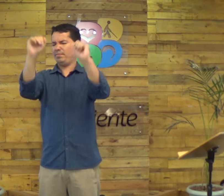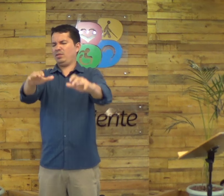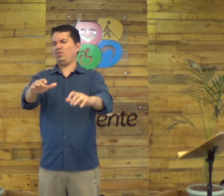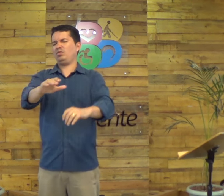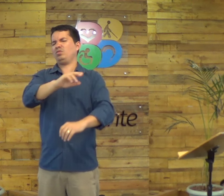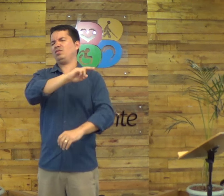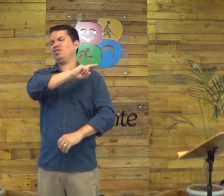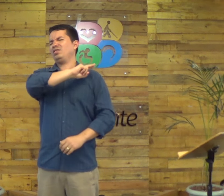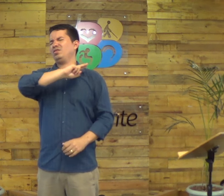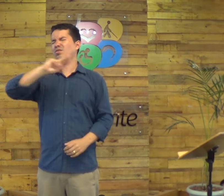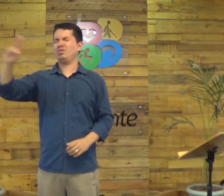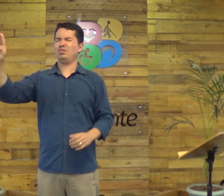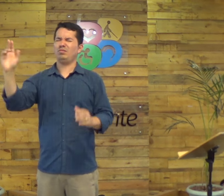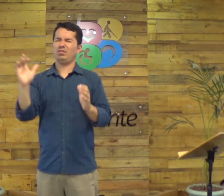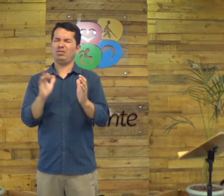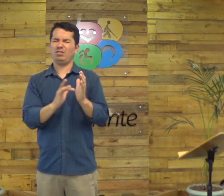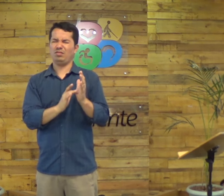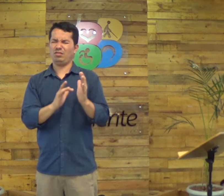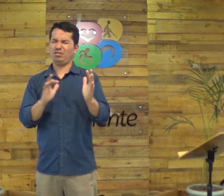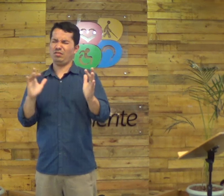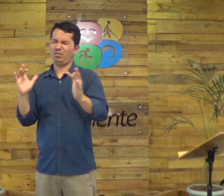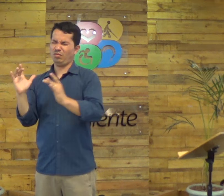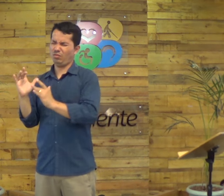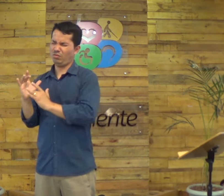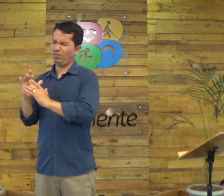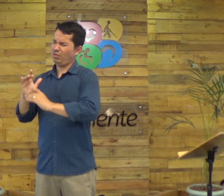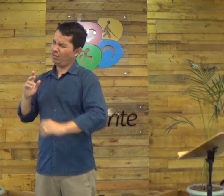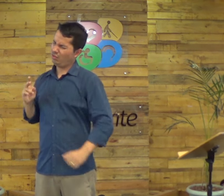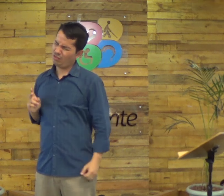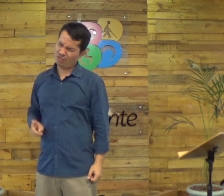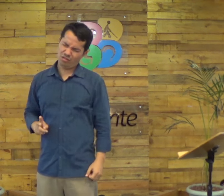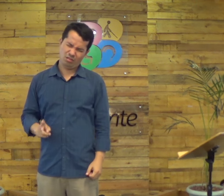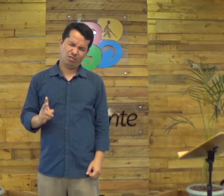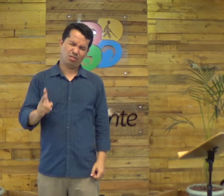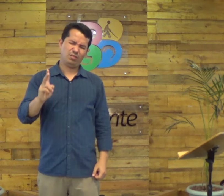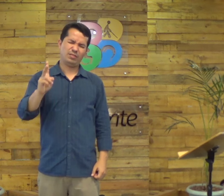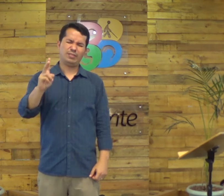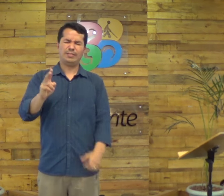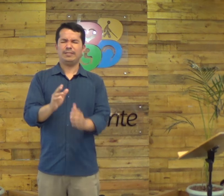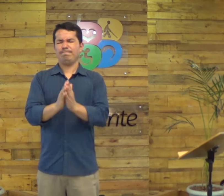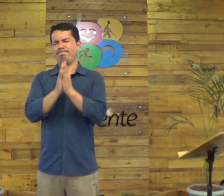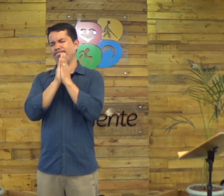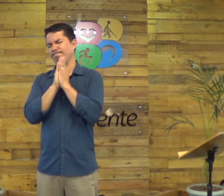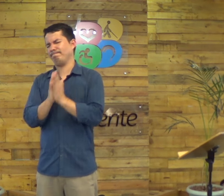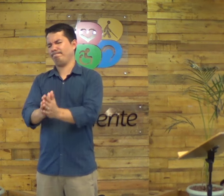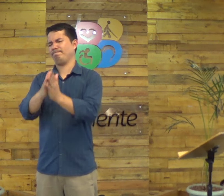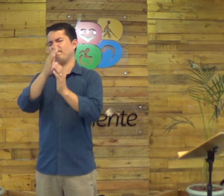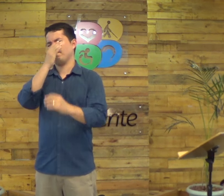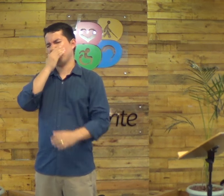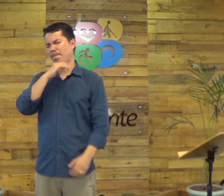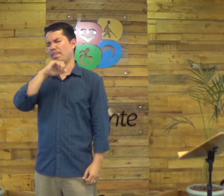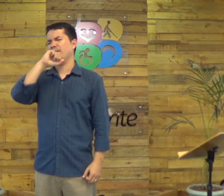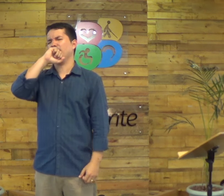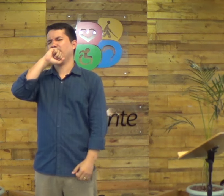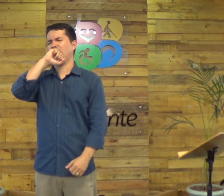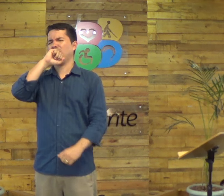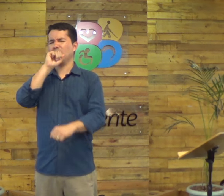forem, Senhor, é para que elas possam ser instrumentos, Senhor, em nome de Jesus, Mãe, para todo o sempre, Pai,